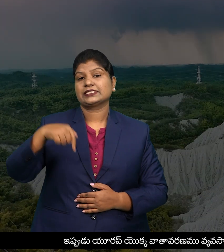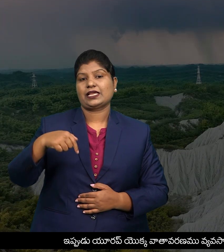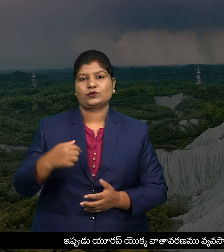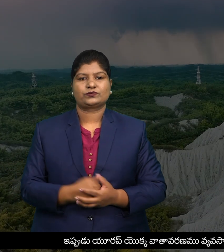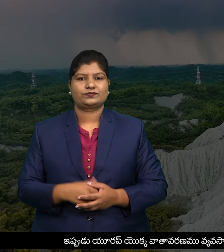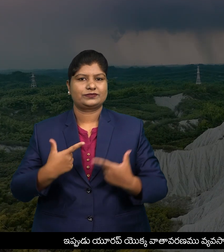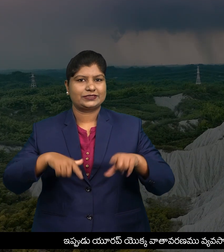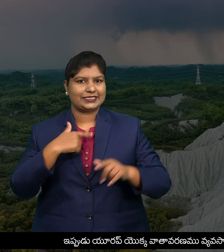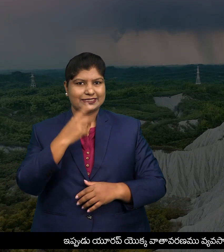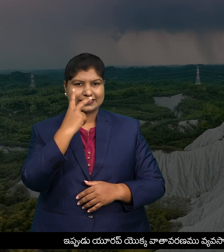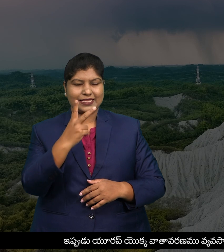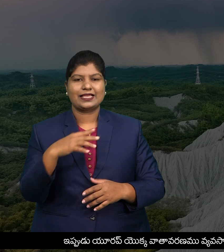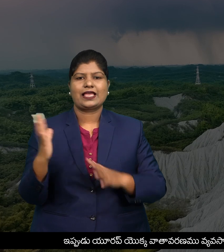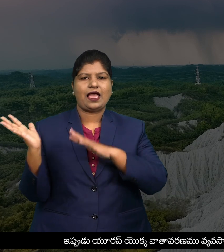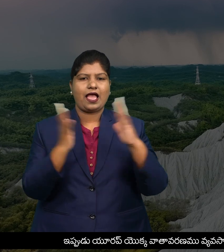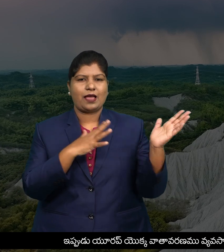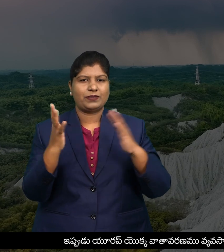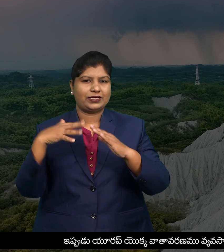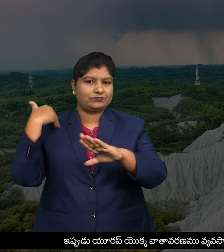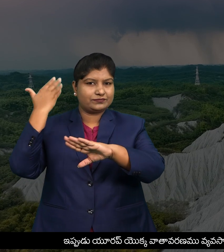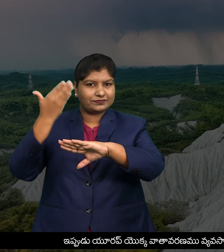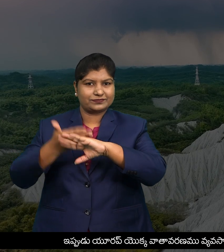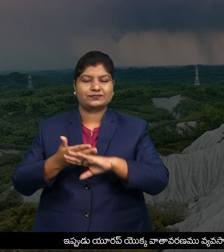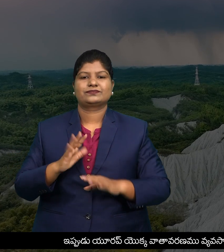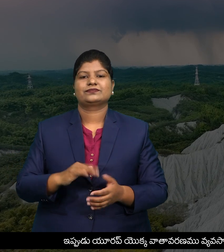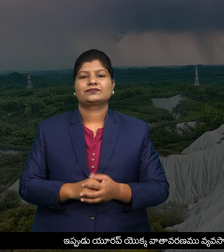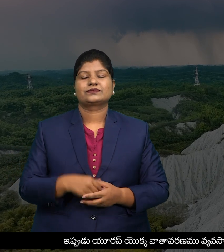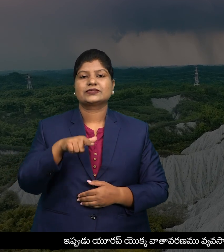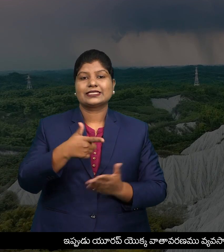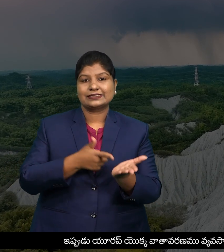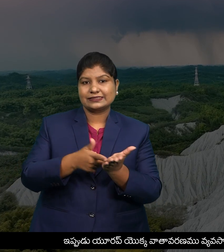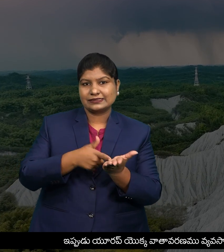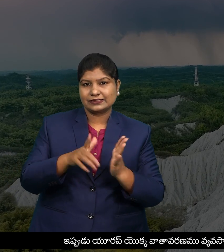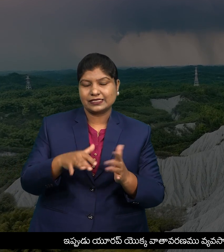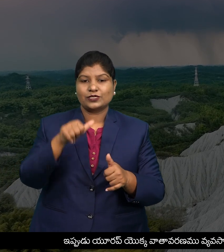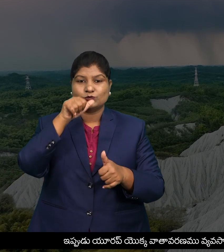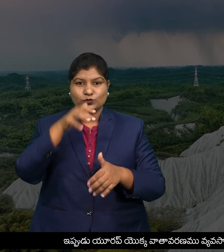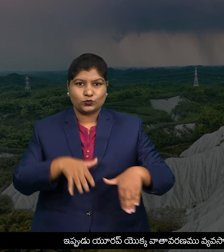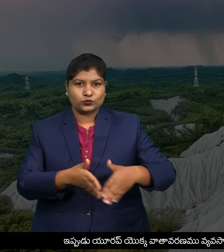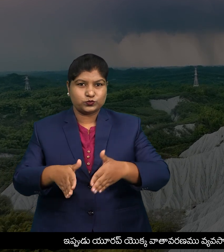ఇప్పుడు యూరప్ యొక్క వాతావరణం, వ్యవసాయం మరియు సముద్ర మార్గాల గురించి తెలుసుకుందాం.